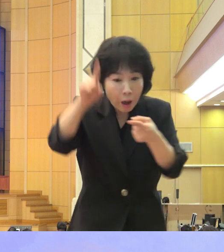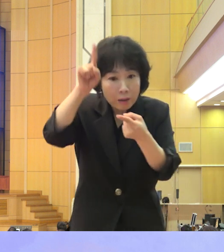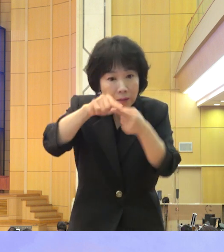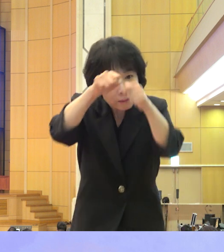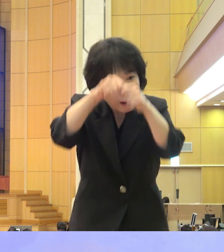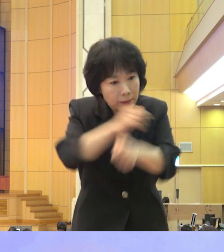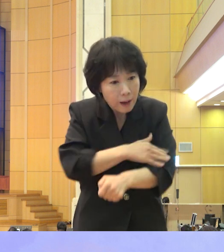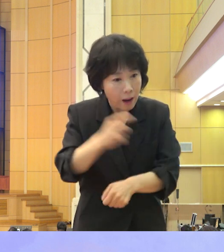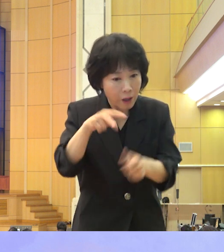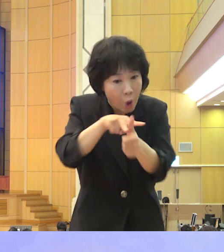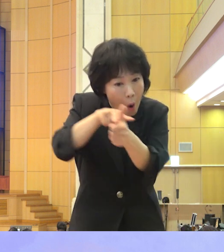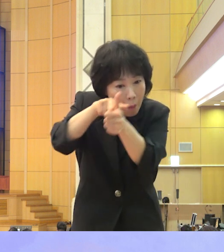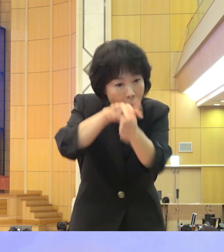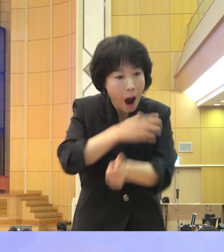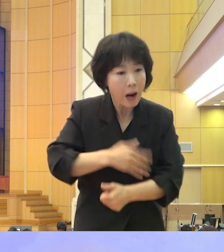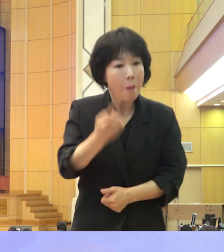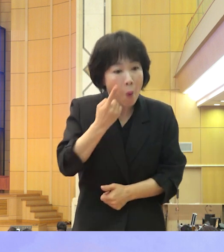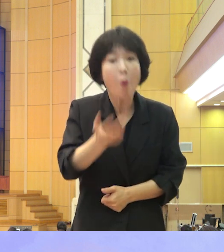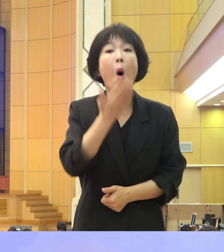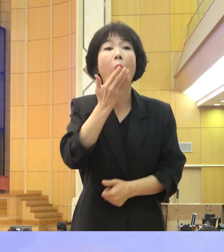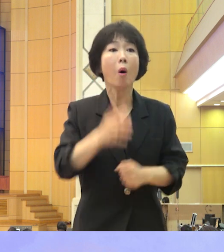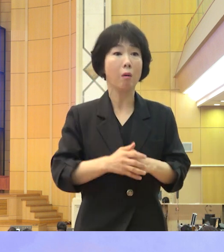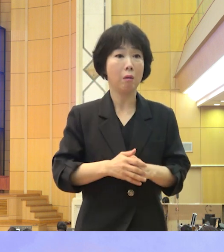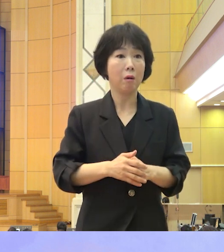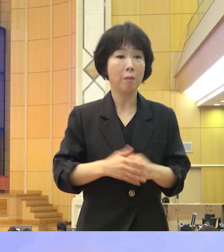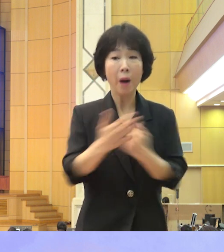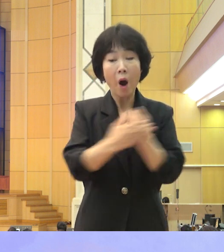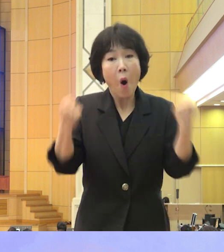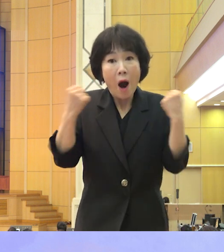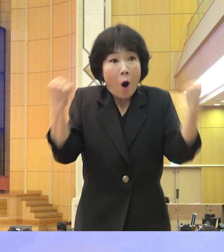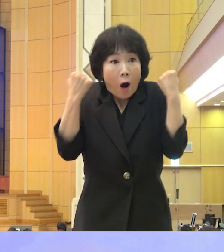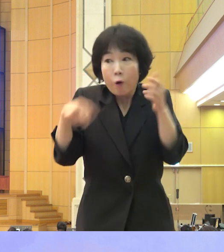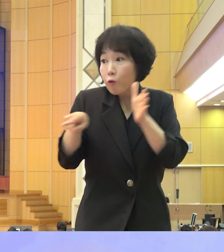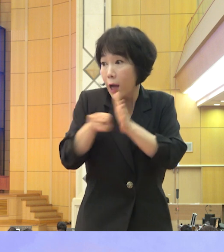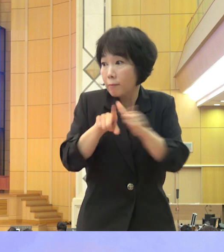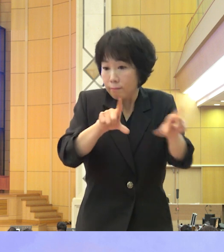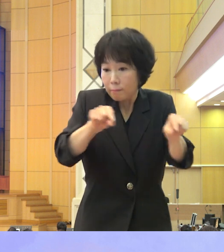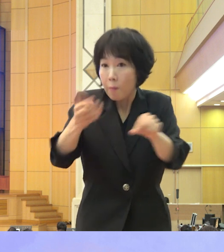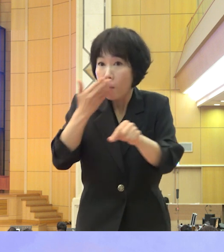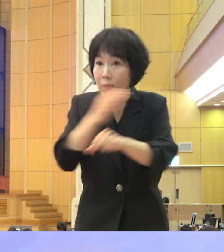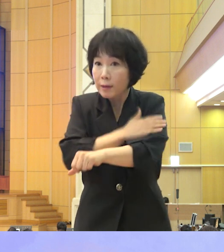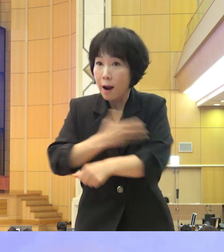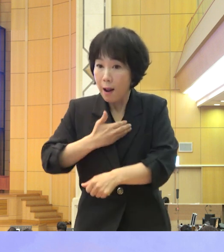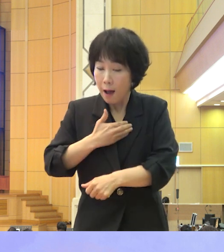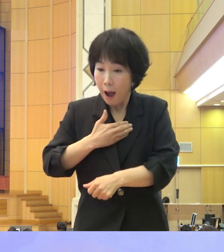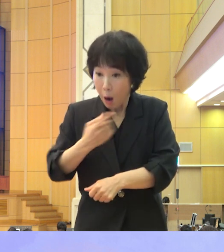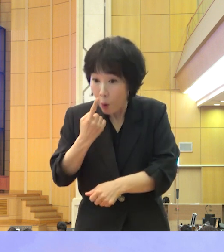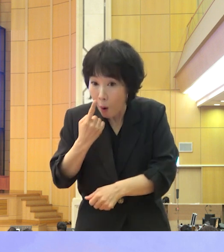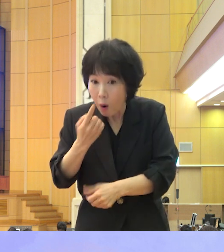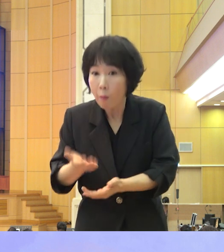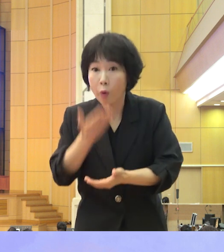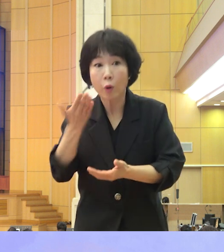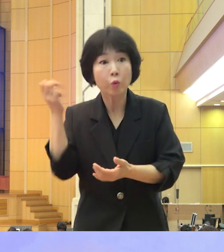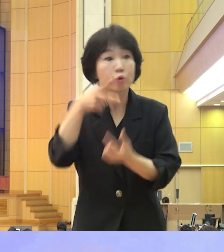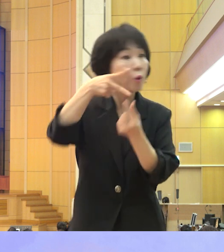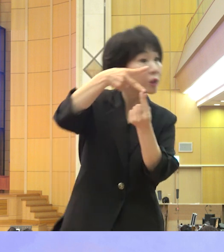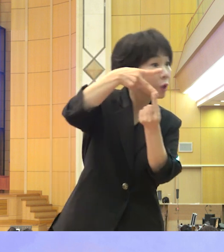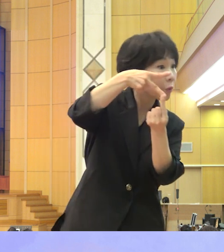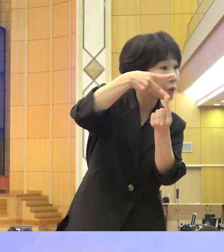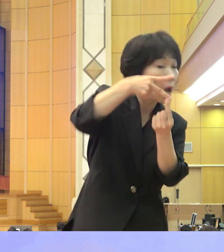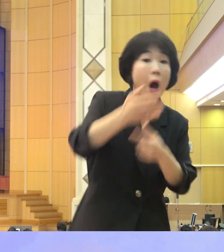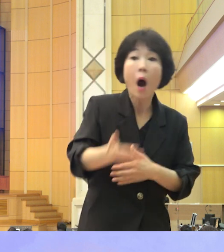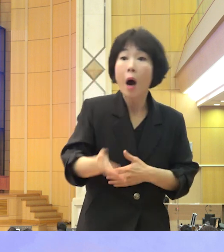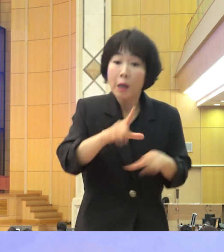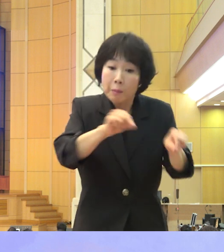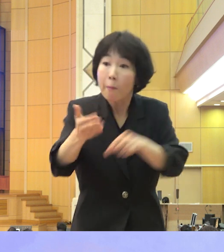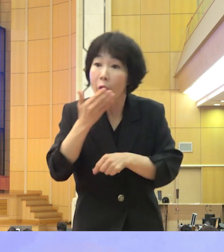거예요. 근데 음식을, 건강식품, 건강을 위한 음식을 알고 먹어야 되고, 또 먹는